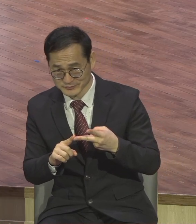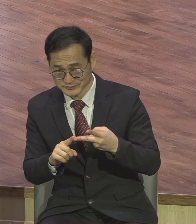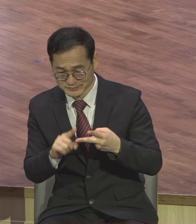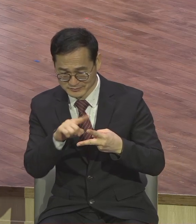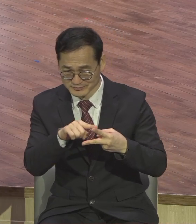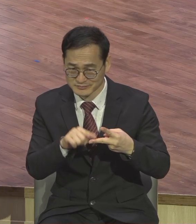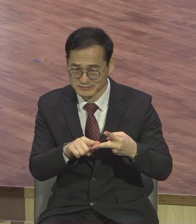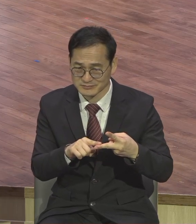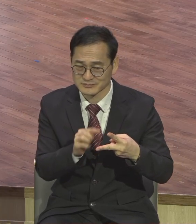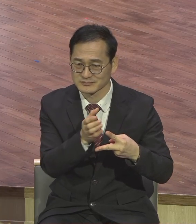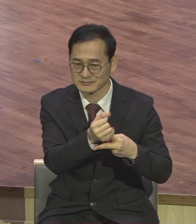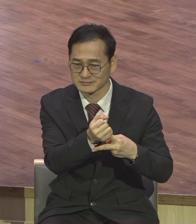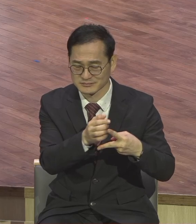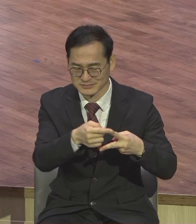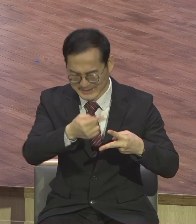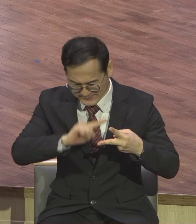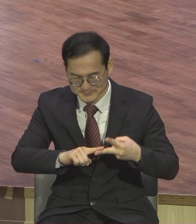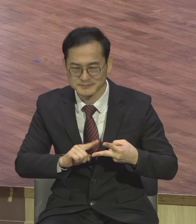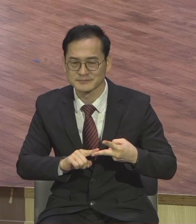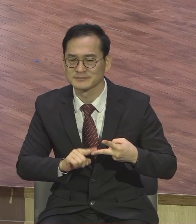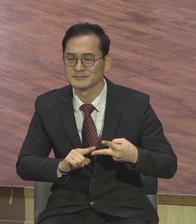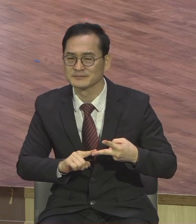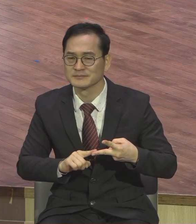실수하고 넘어지더라도